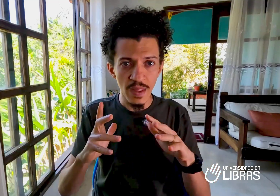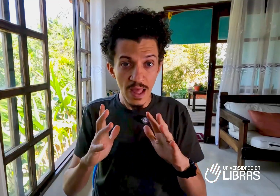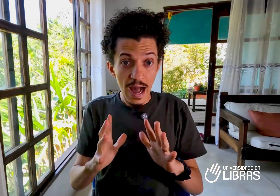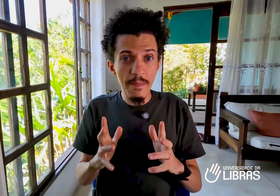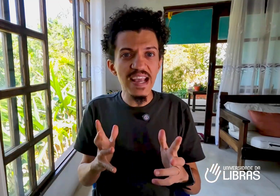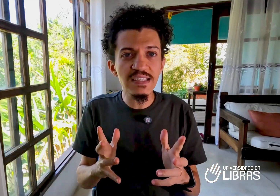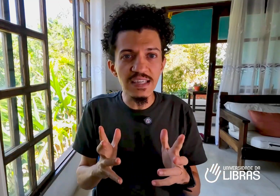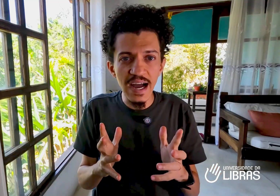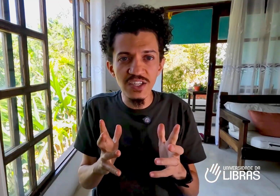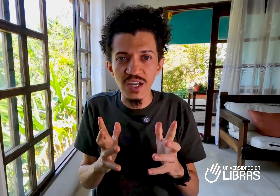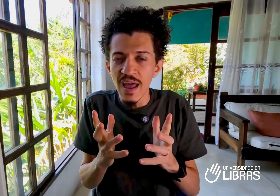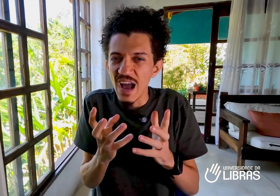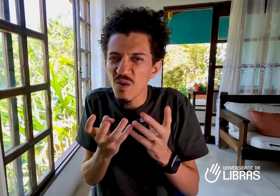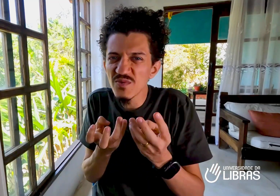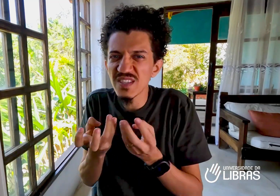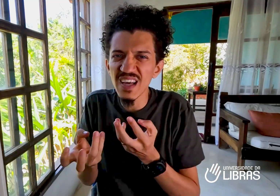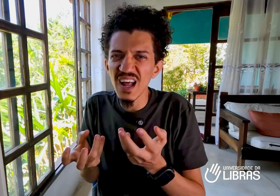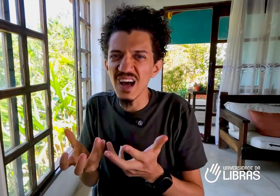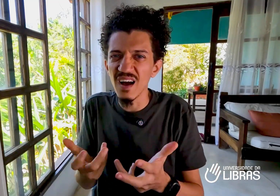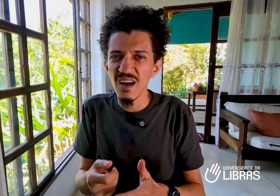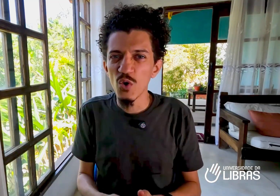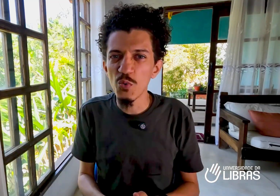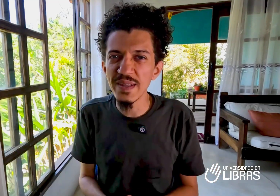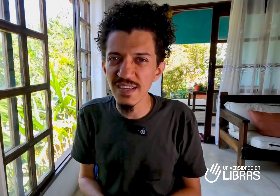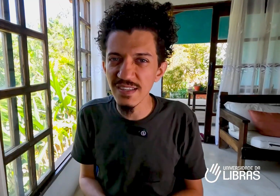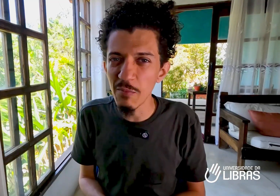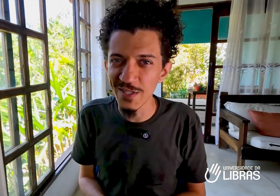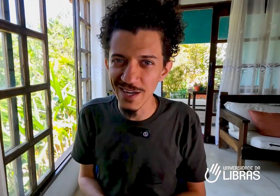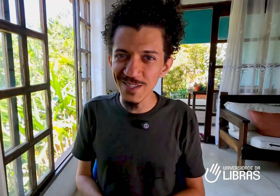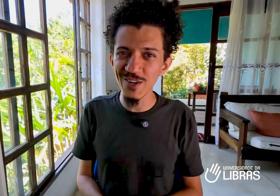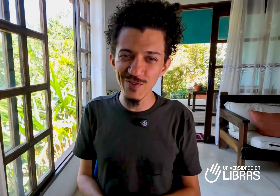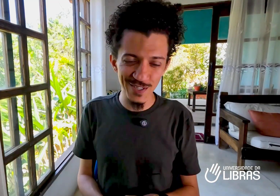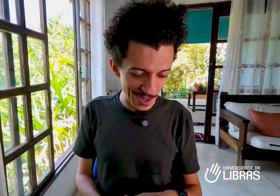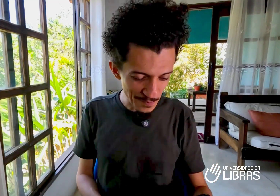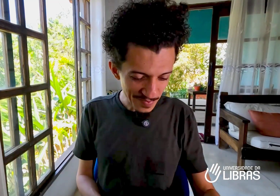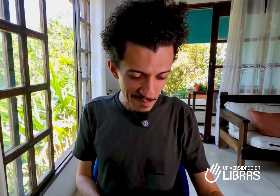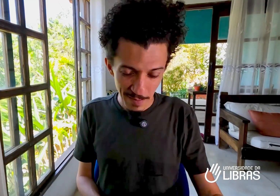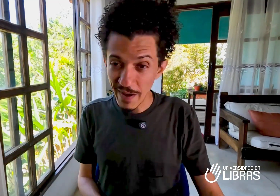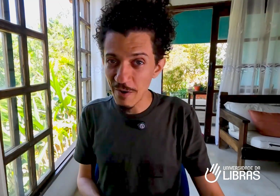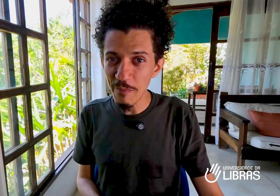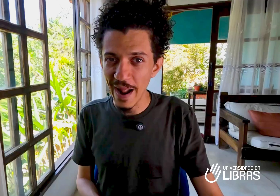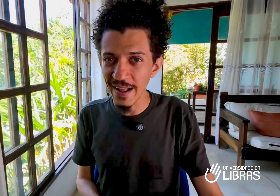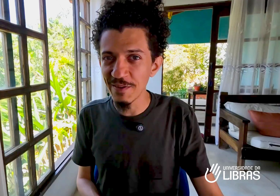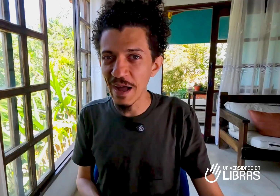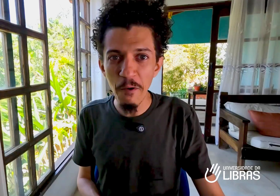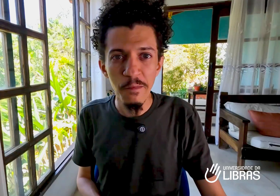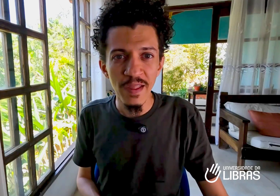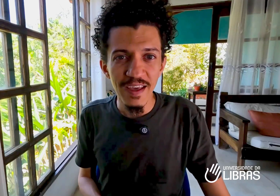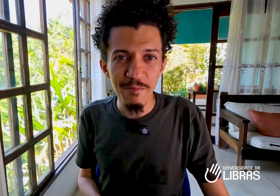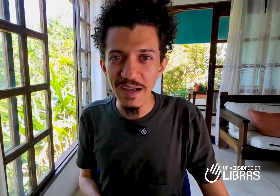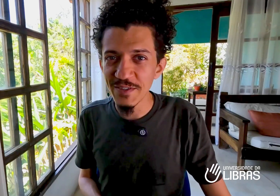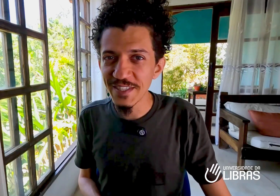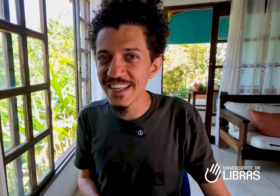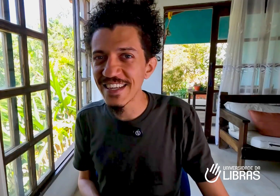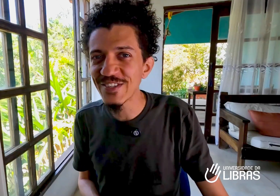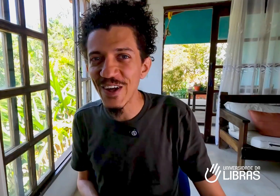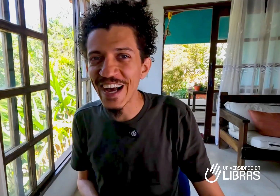a mensagem é como se fosse aquela comida sem sabor. Já aconteceu de você preparar um prato e tal, mas você esquecer de colocar